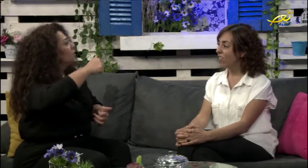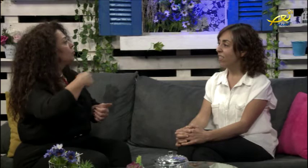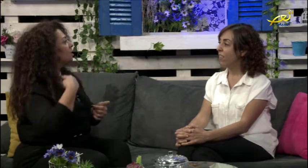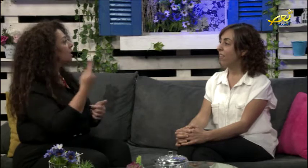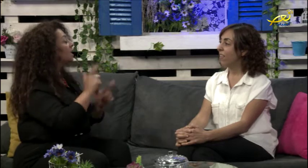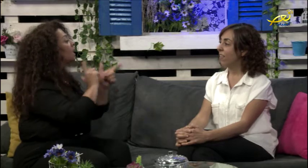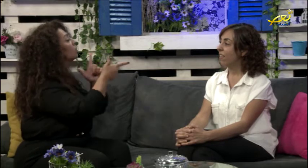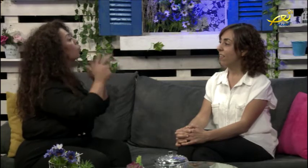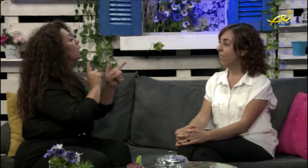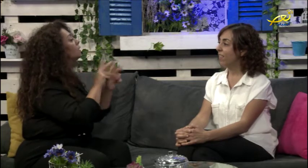الأشخاص الصم؟